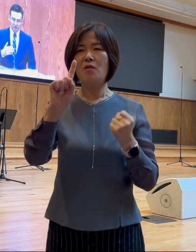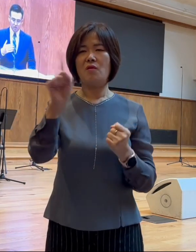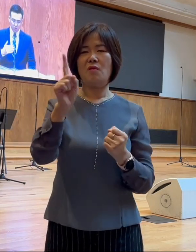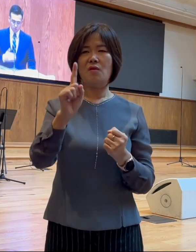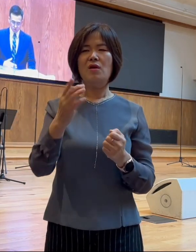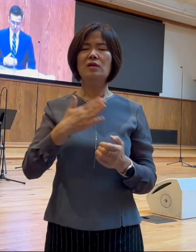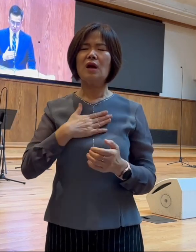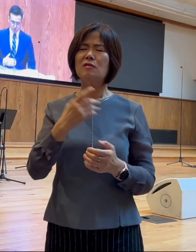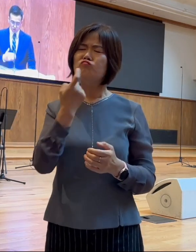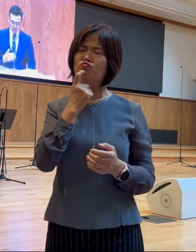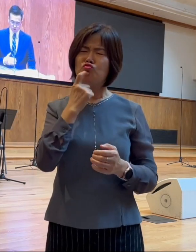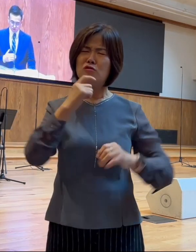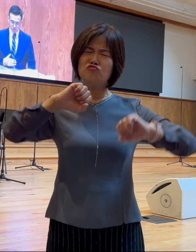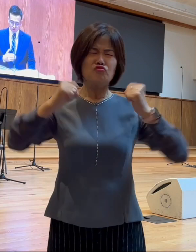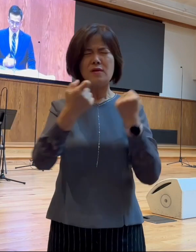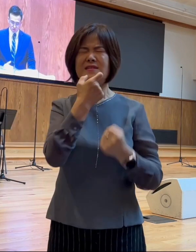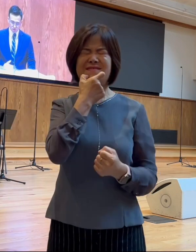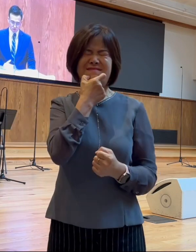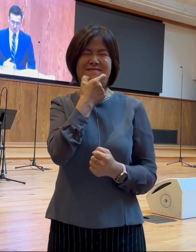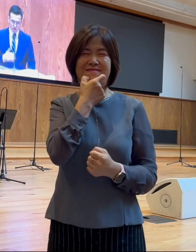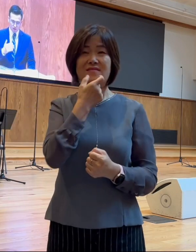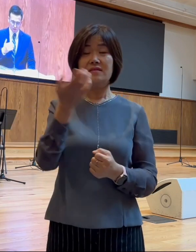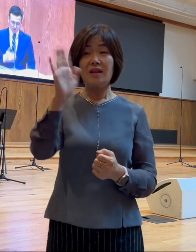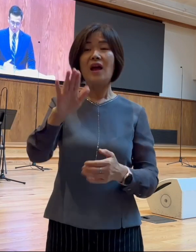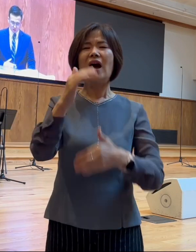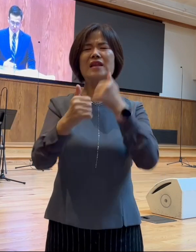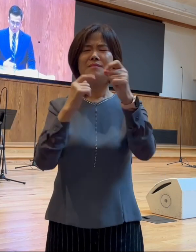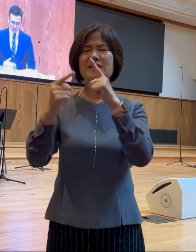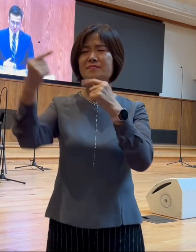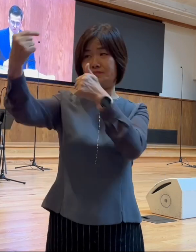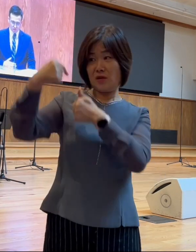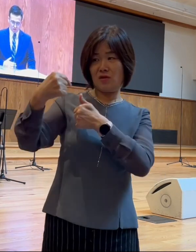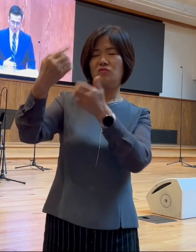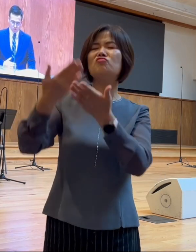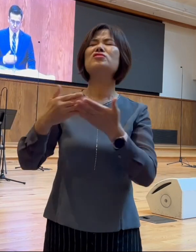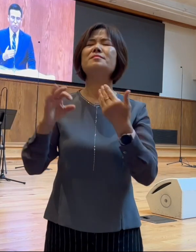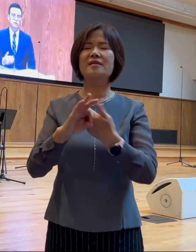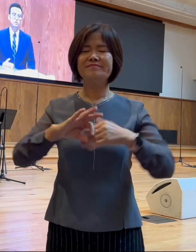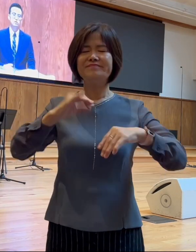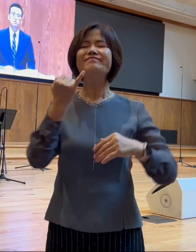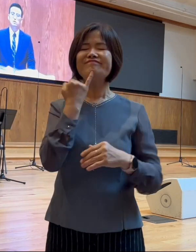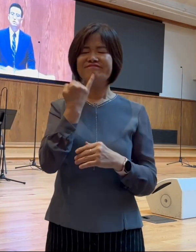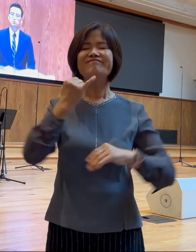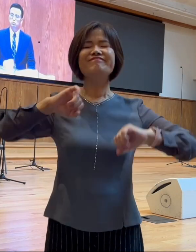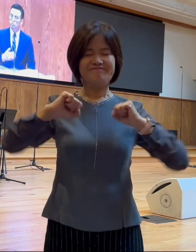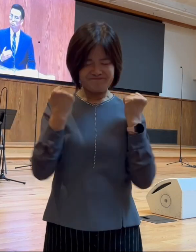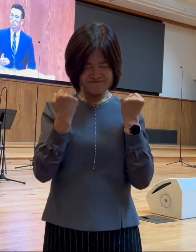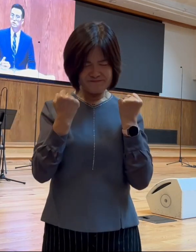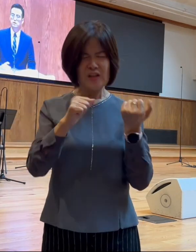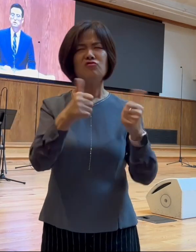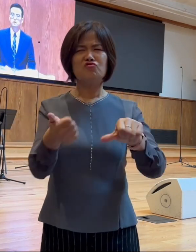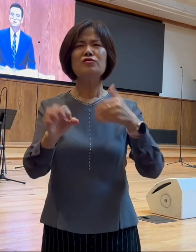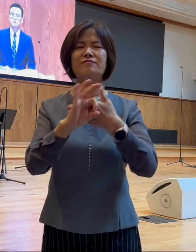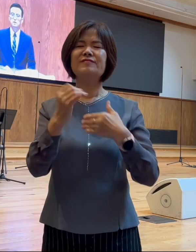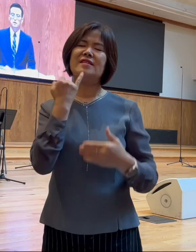내가 도저히 순종할 수 없을 때에도 하나님 말씀하시면 순종하는 것. 죽으면 죽으리라. 가라고